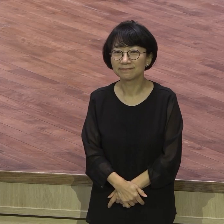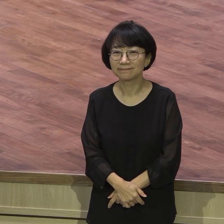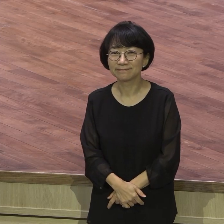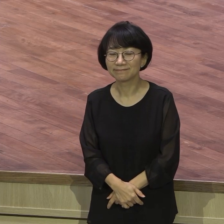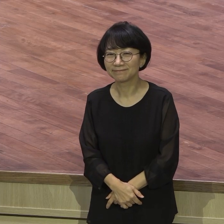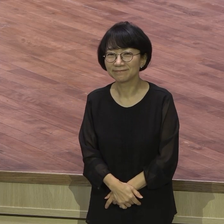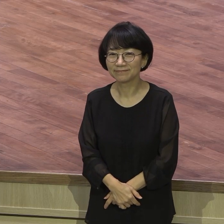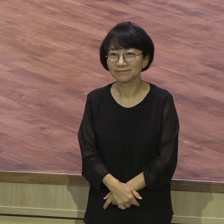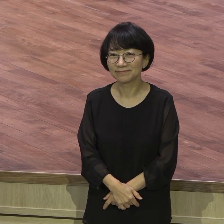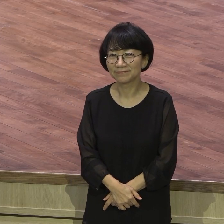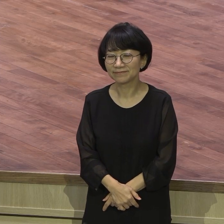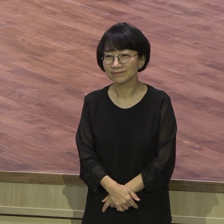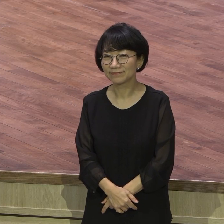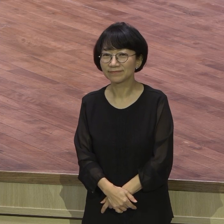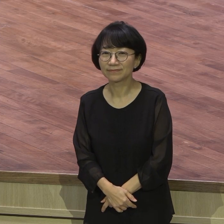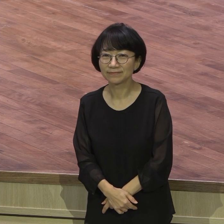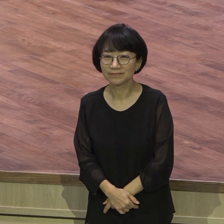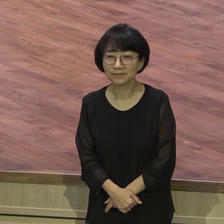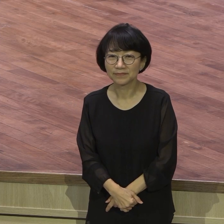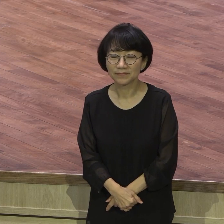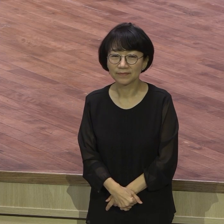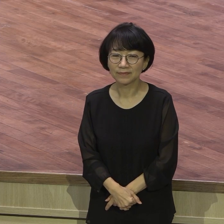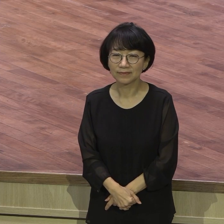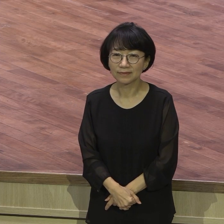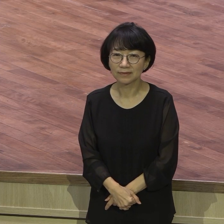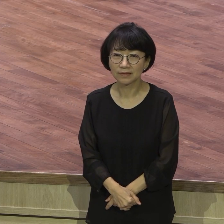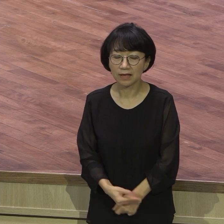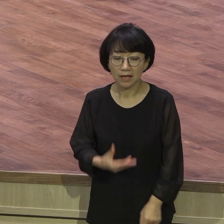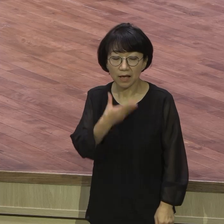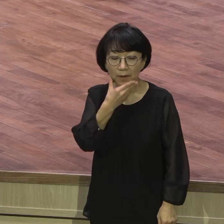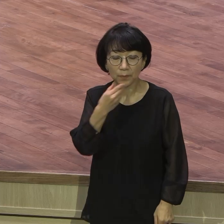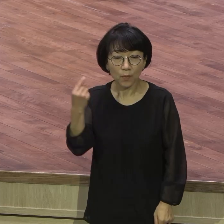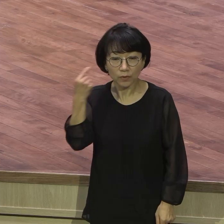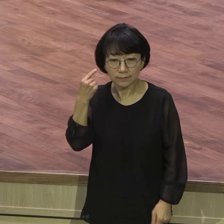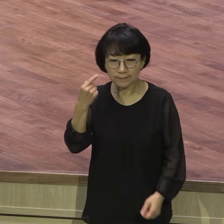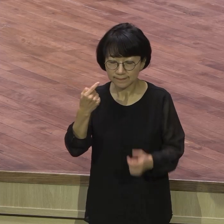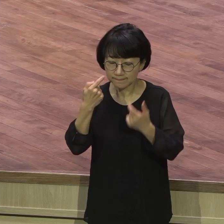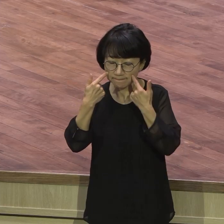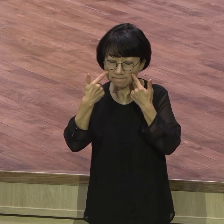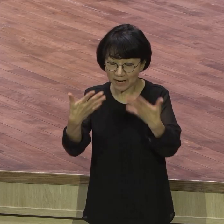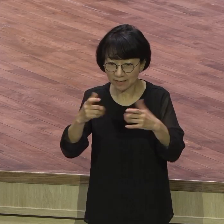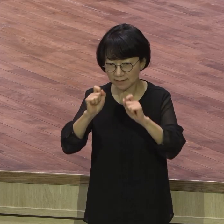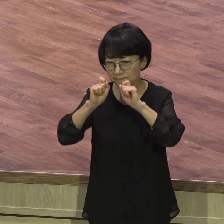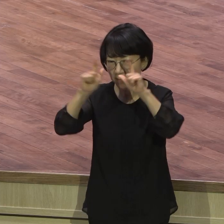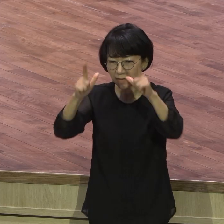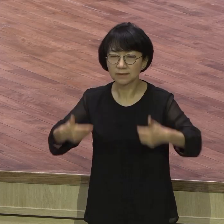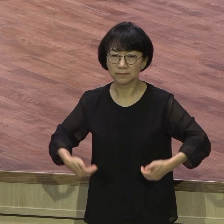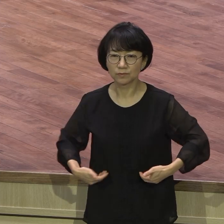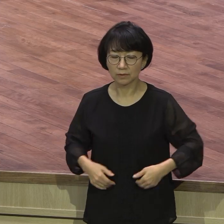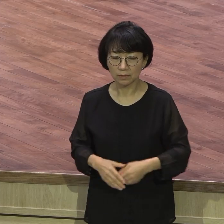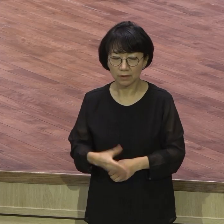복음을 제대로 깨닫지 못하면 율법 율법은 사람을 잡는